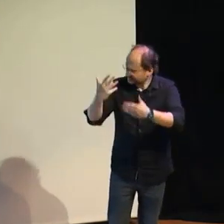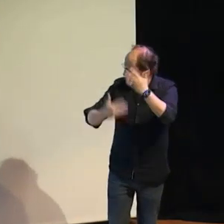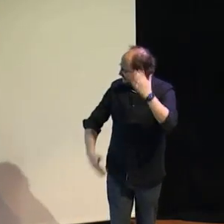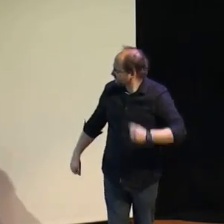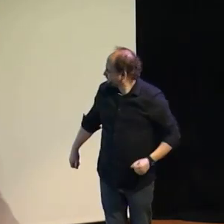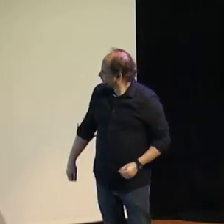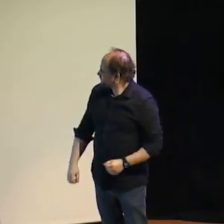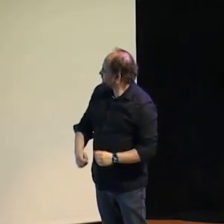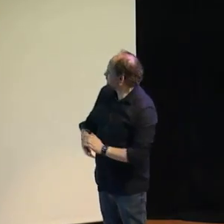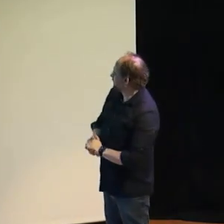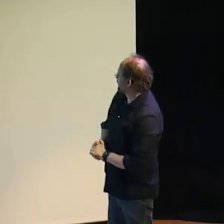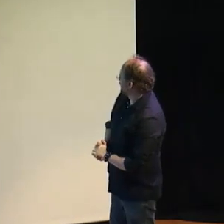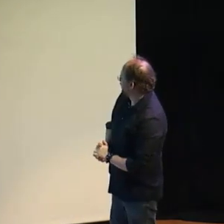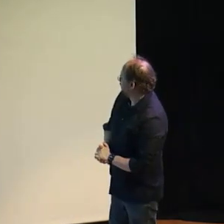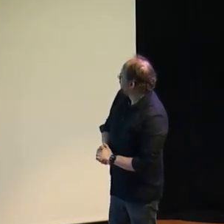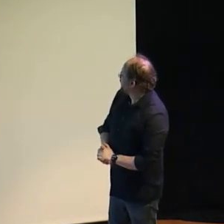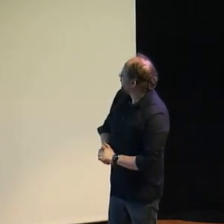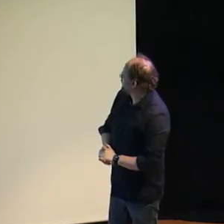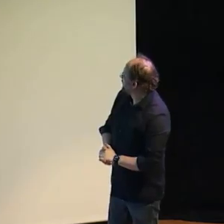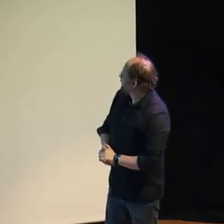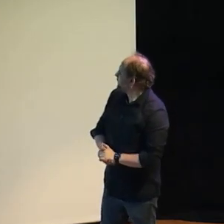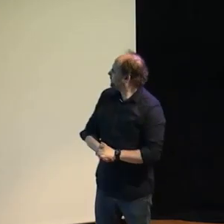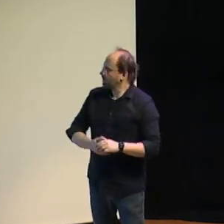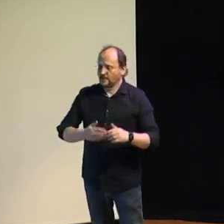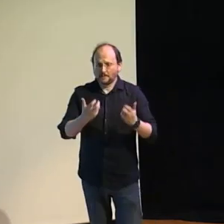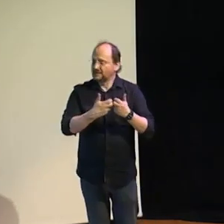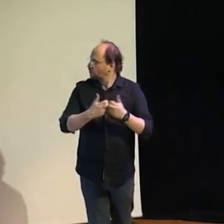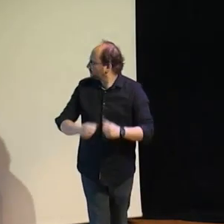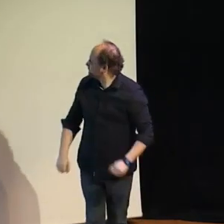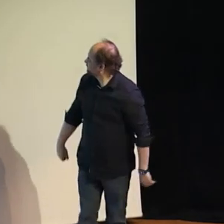où il y a tout un tas de signes, de gestes qui ont été identifiés.